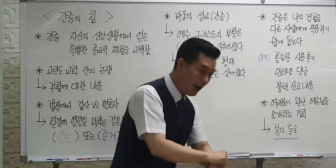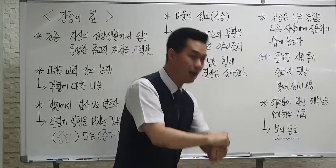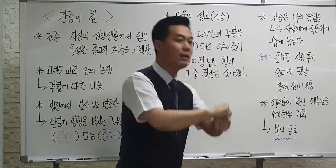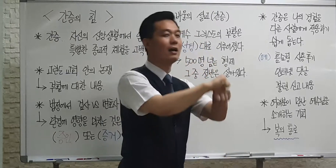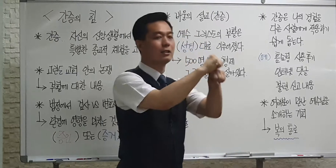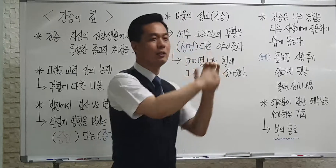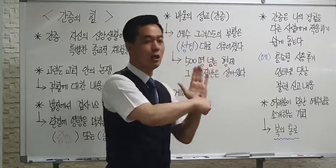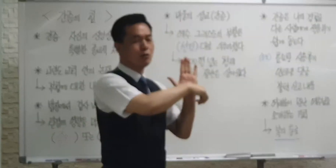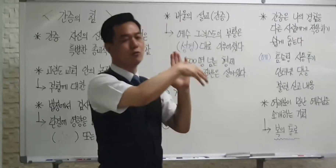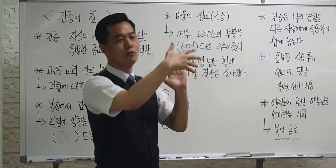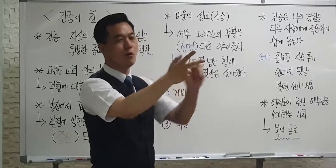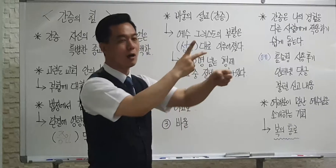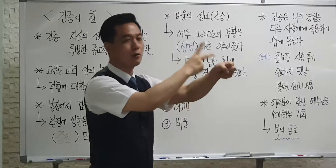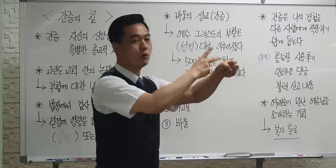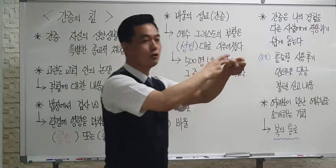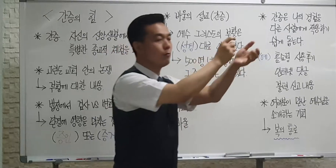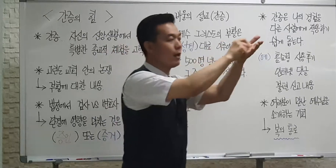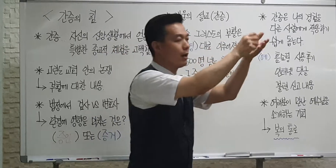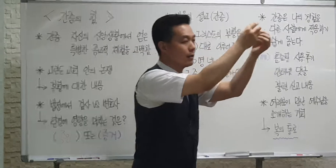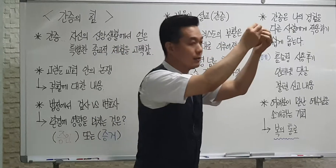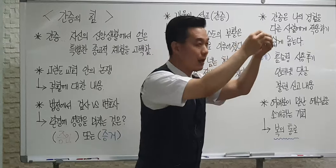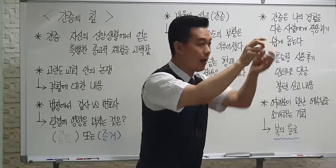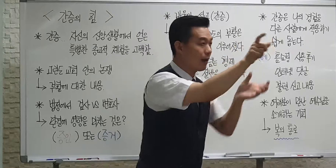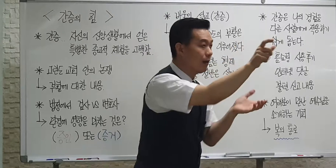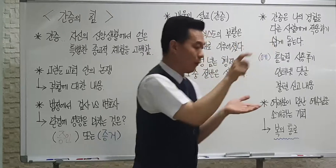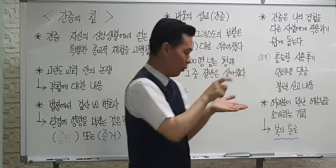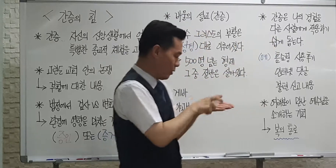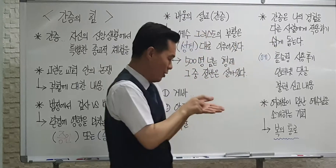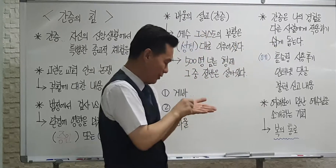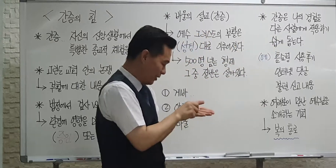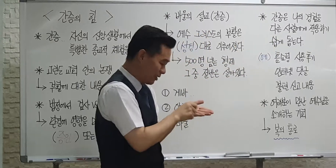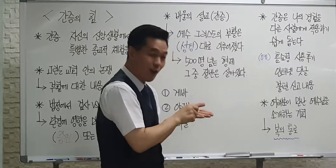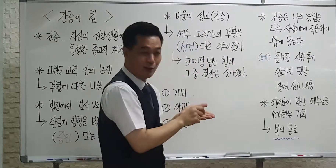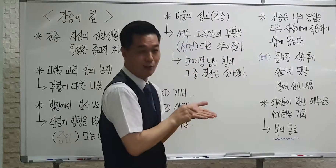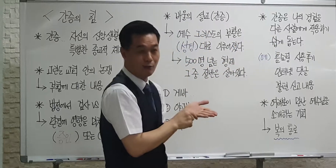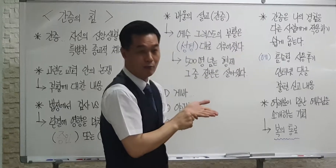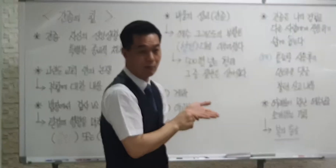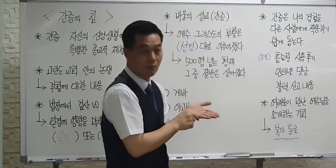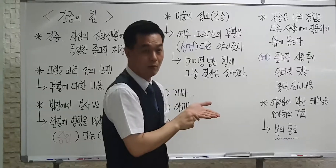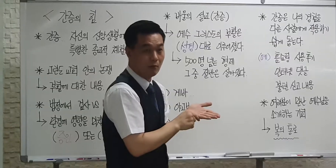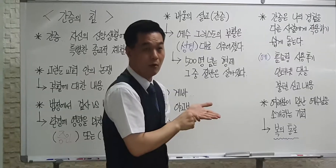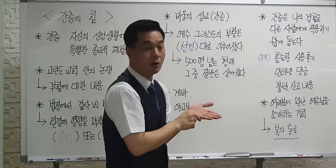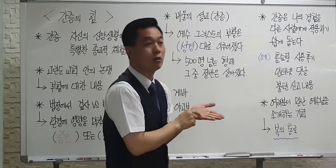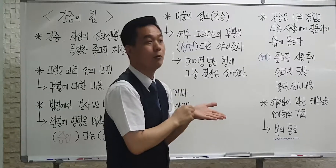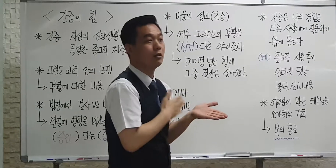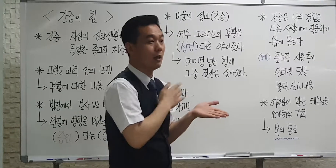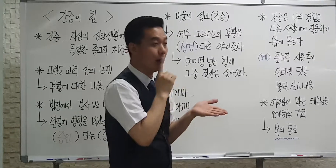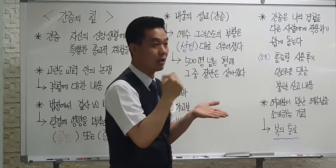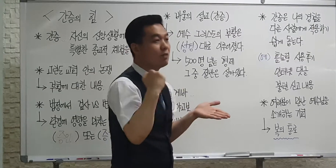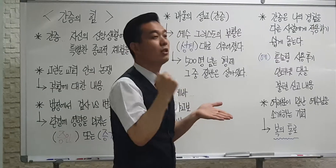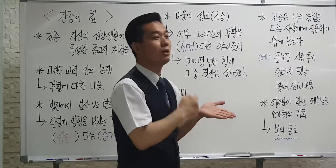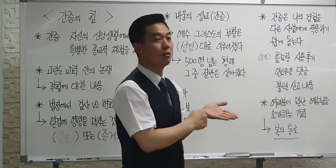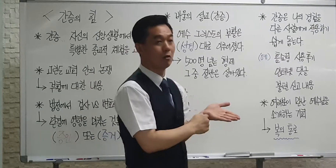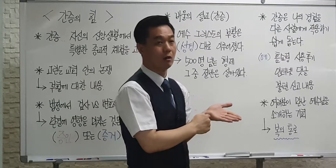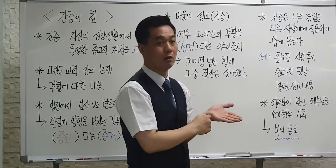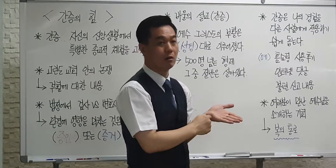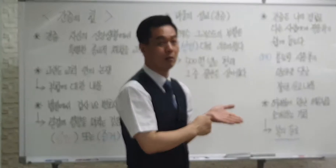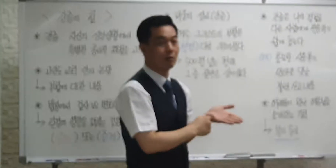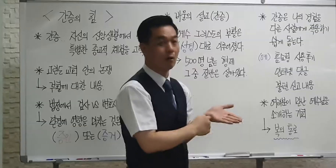많이 하신 유명한 교수님의 글에 보면 이렇게 써야 돼요. 그러면 내 말에 힘이 생기고.